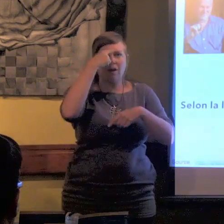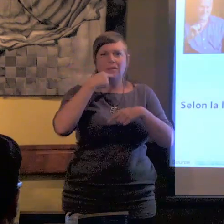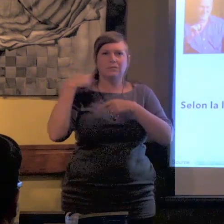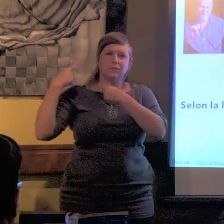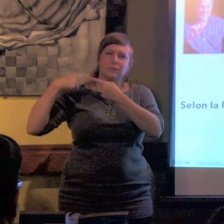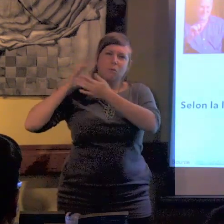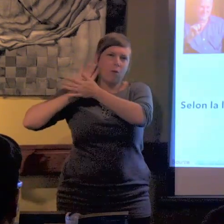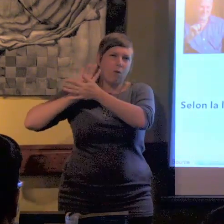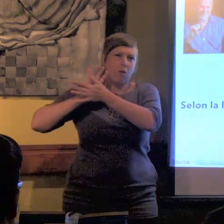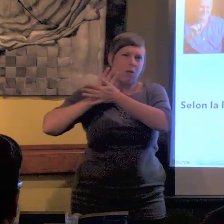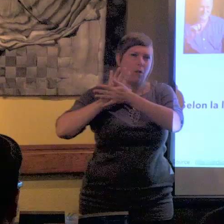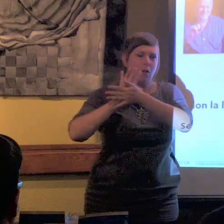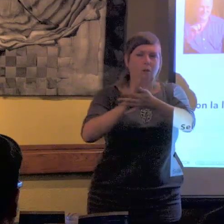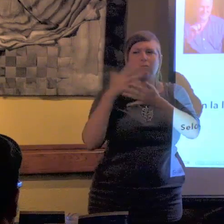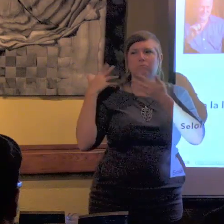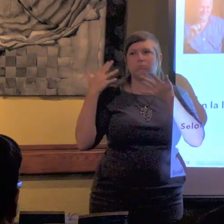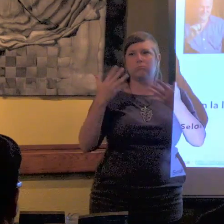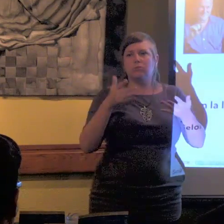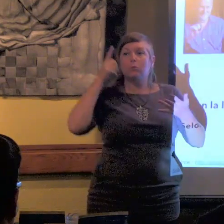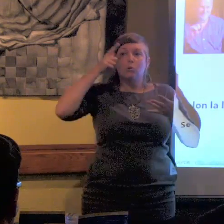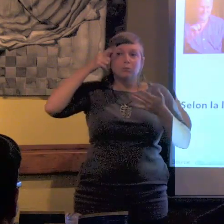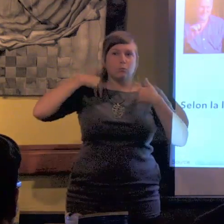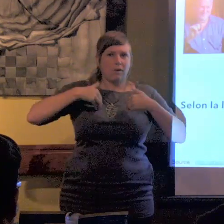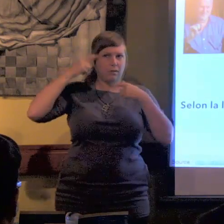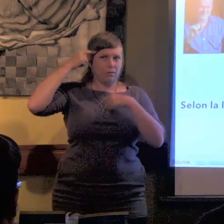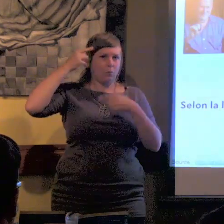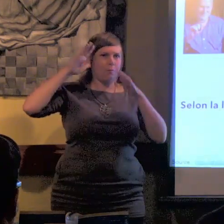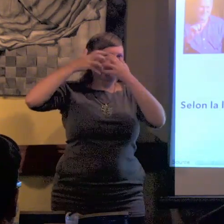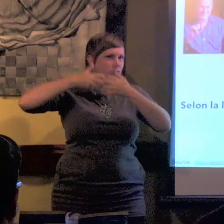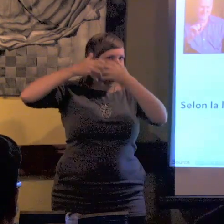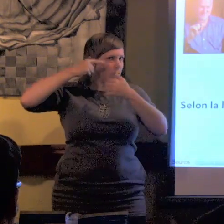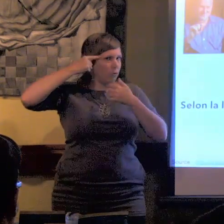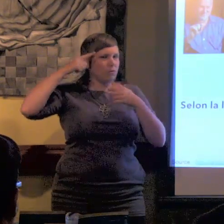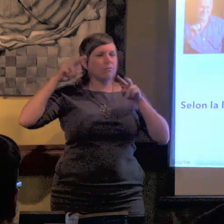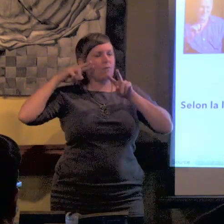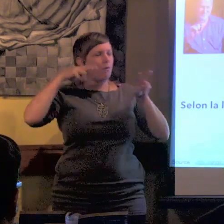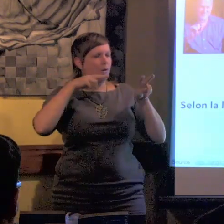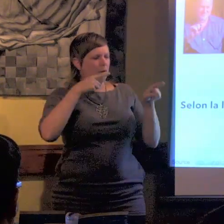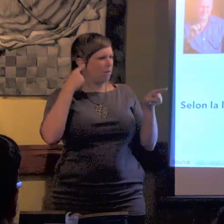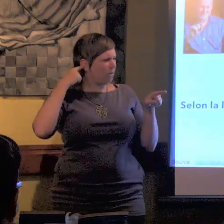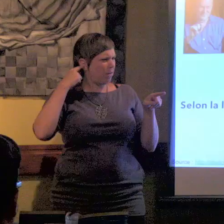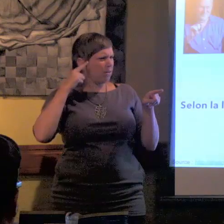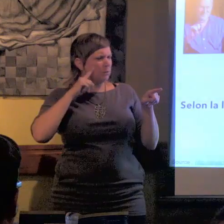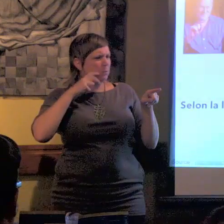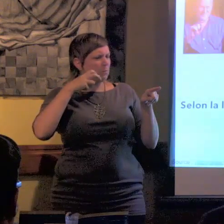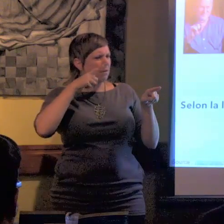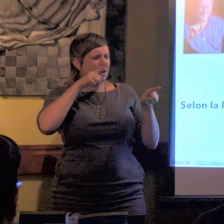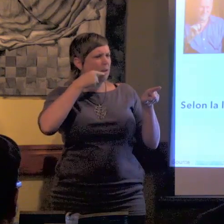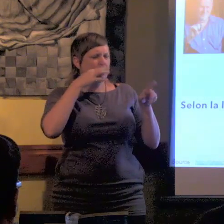et ça perdure depuis des années. C'est une croyance qui est profondément ancrée. Donc, c'est la logique humaine qui fonctionne